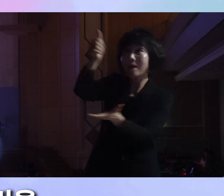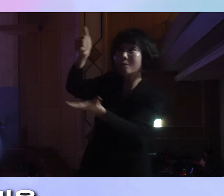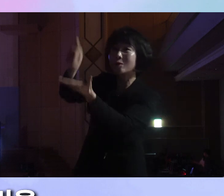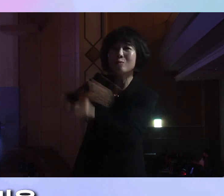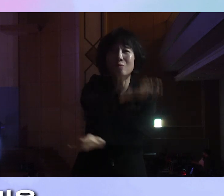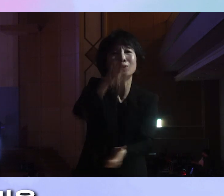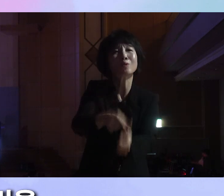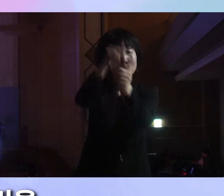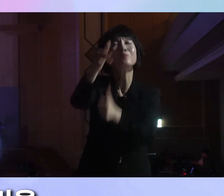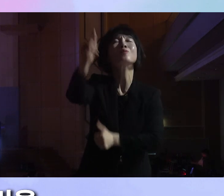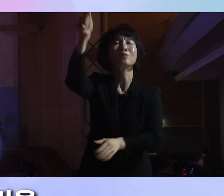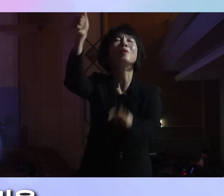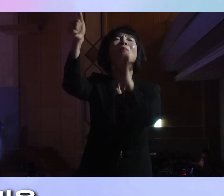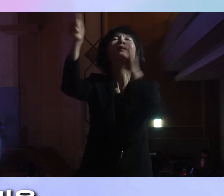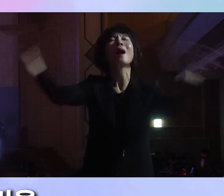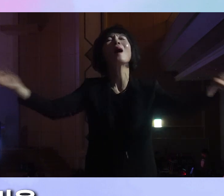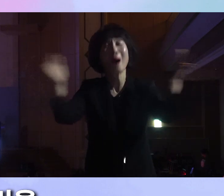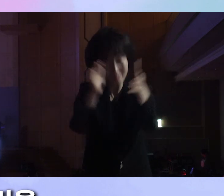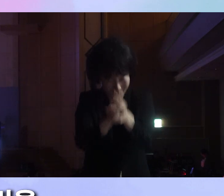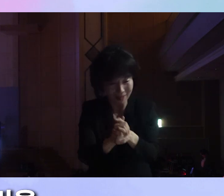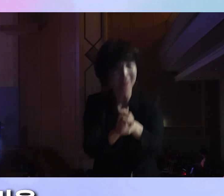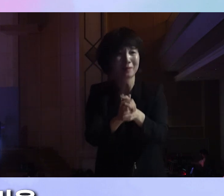우리의 구세주였지.